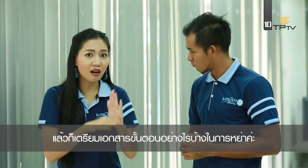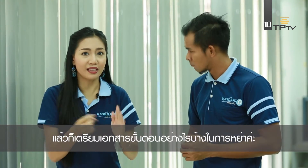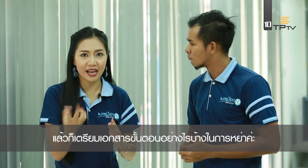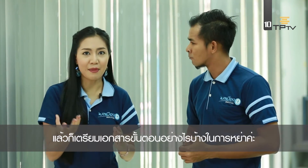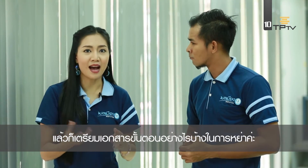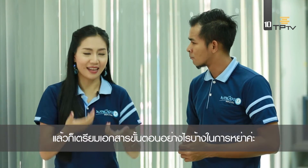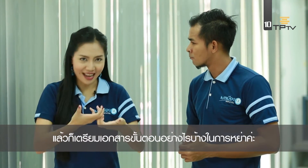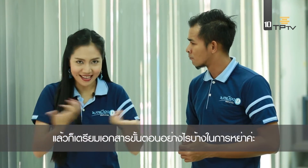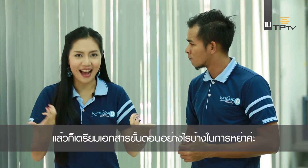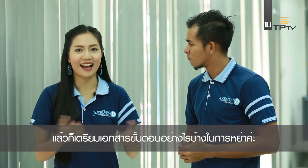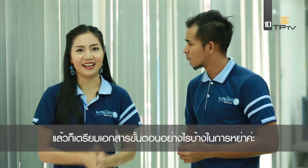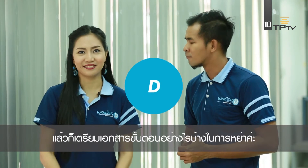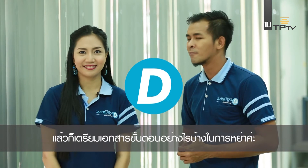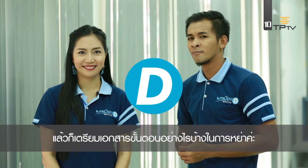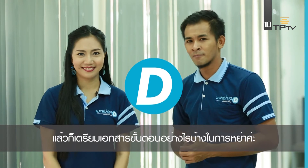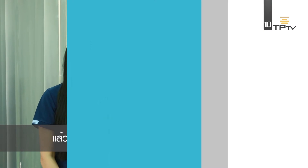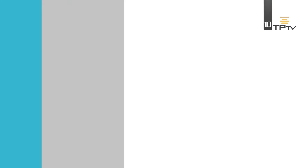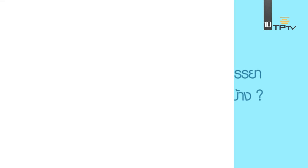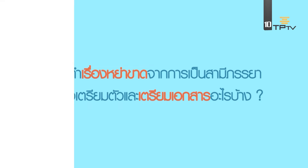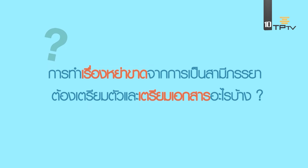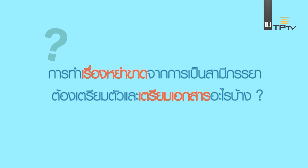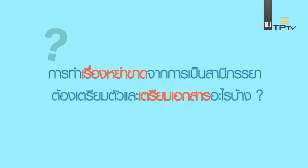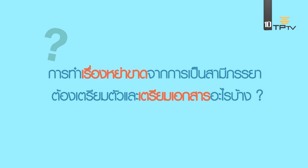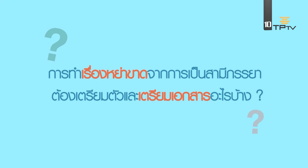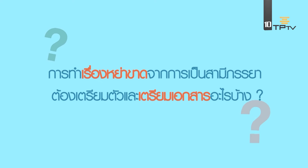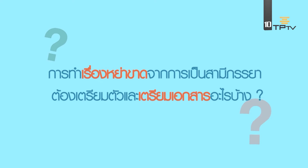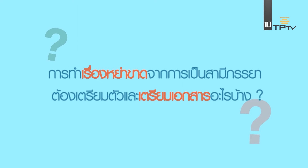ขั้นตอนยังไงบ้างในการหย่าค่ะ